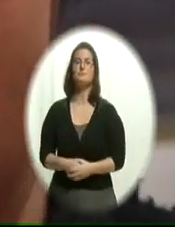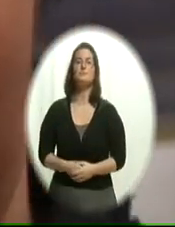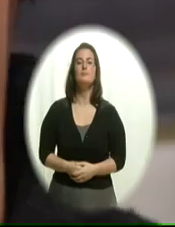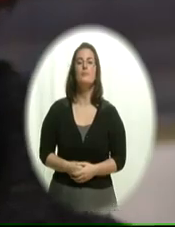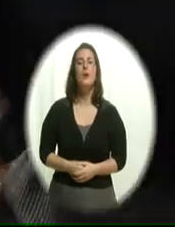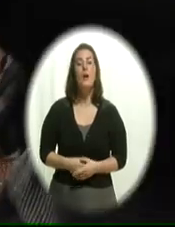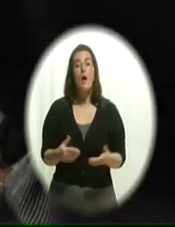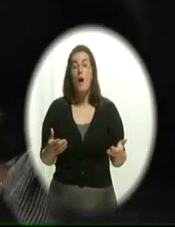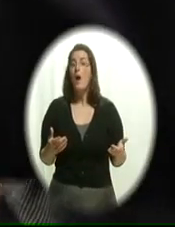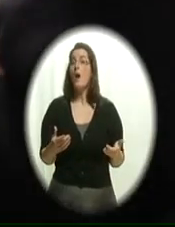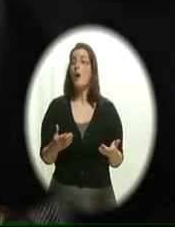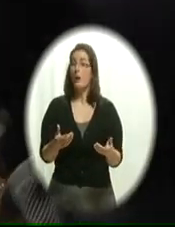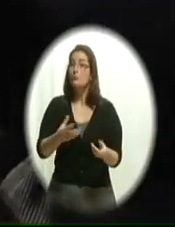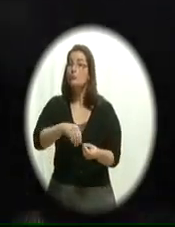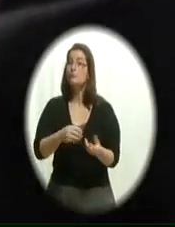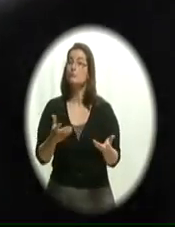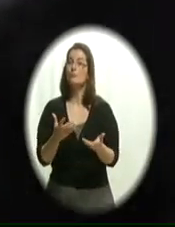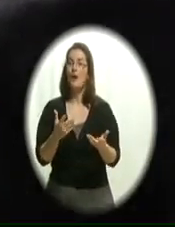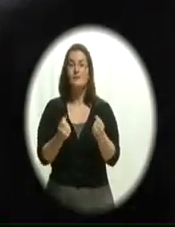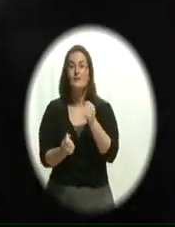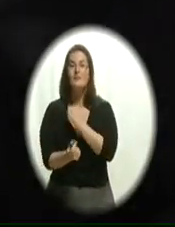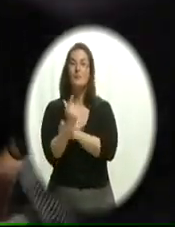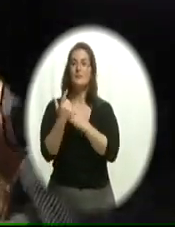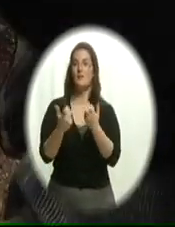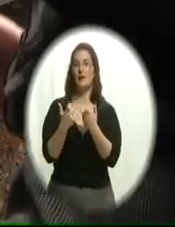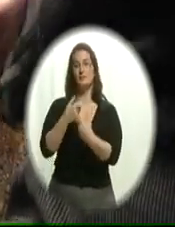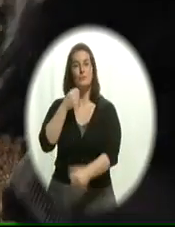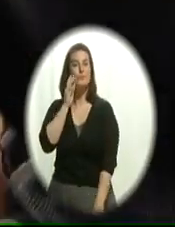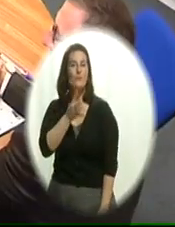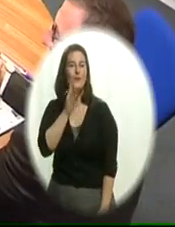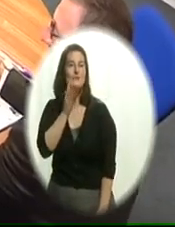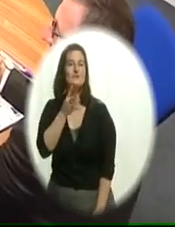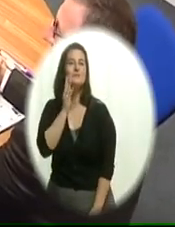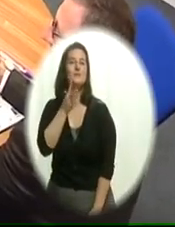l'événementiel qui est, donc on peut intervenir sur des conférences